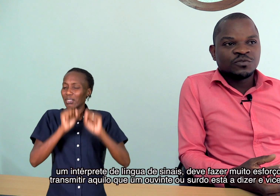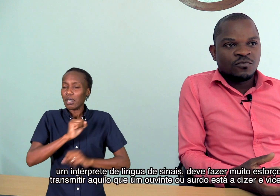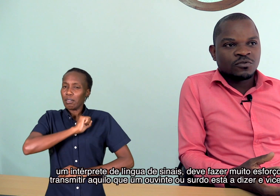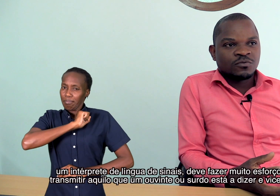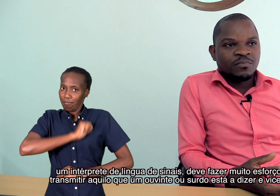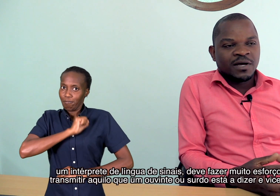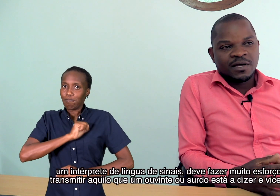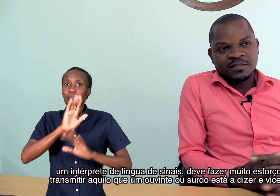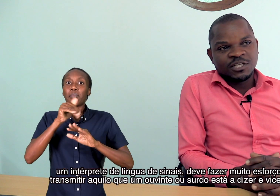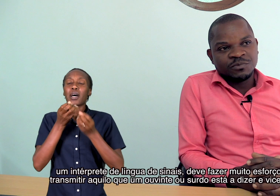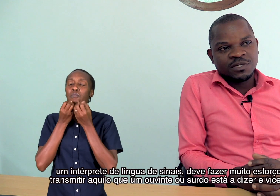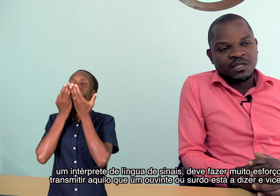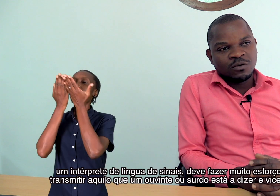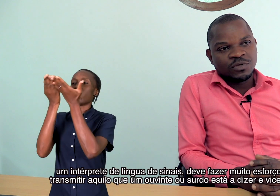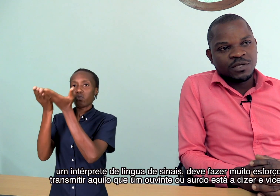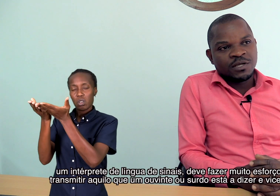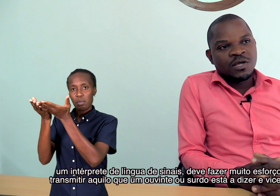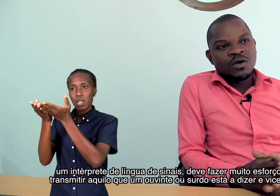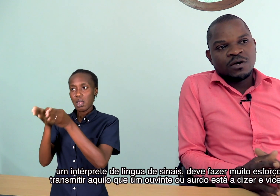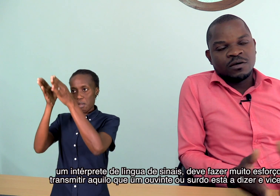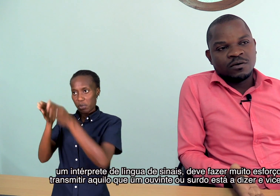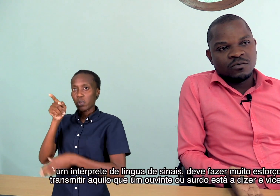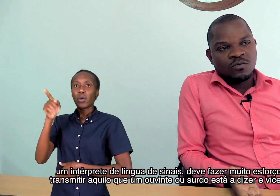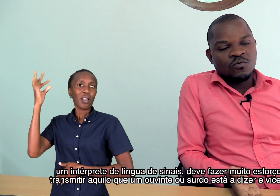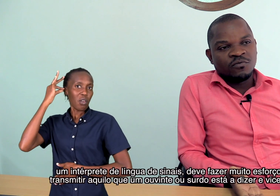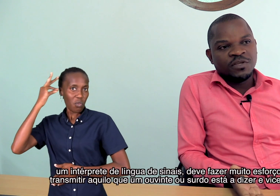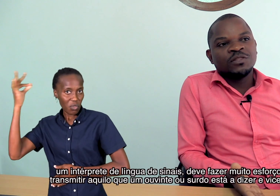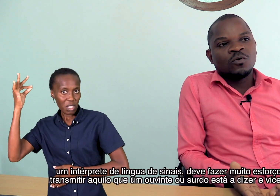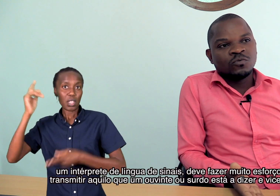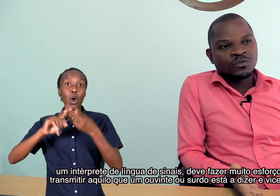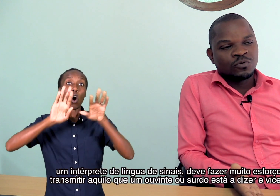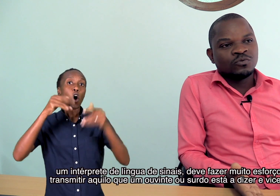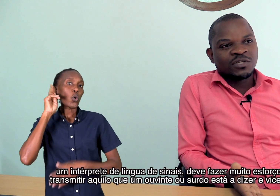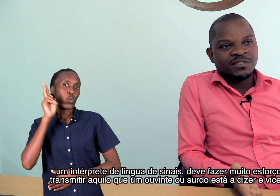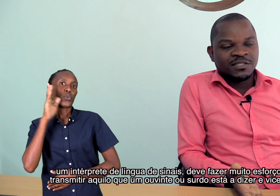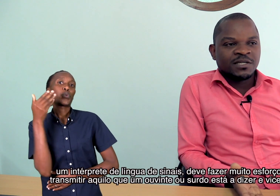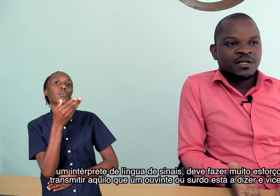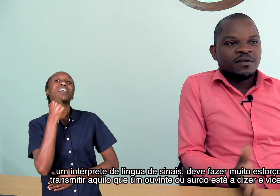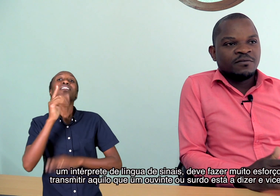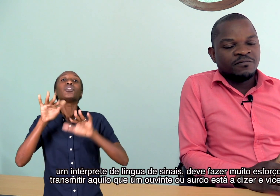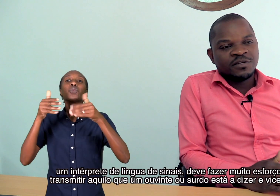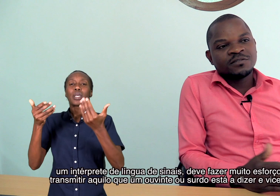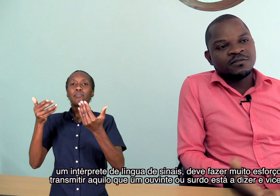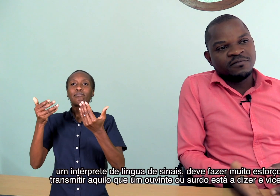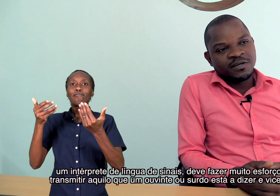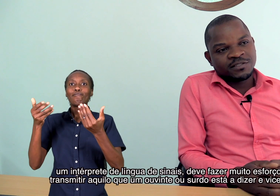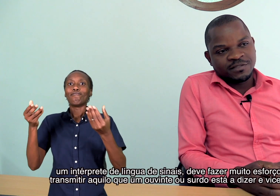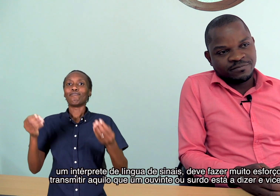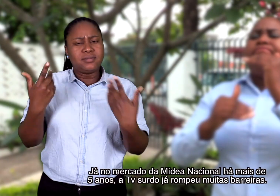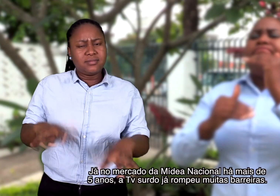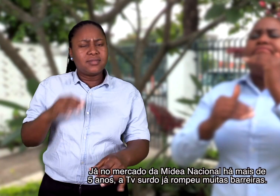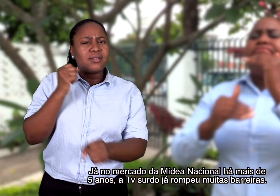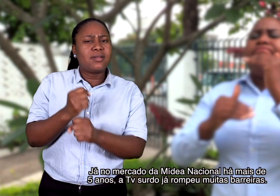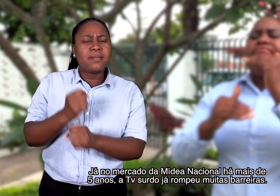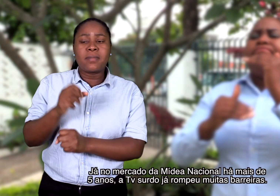fazer um esforço para transmitir aquilo que um ouvinte ou um surdo está a dizer, e vice-versa.